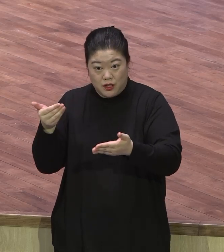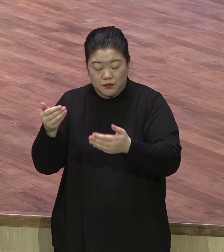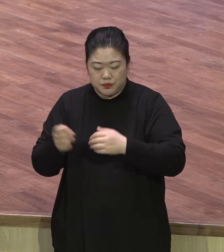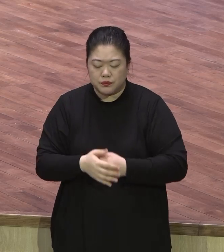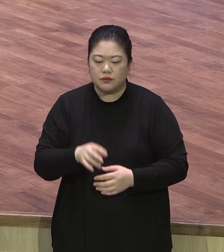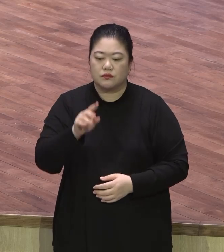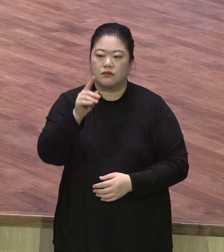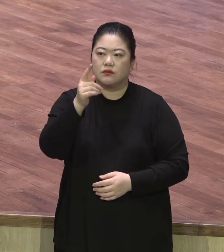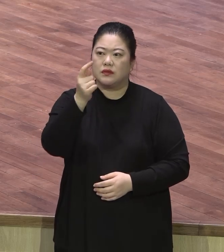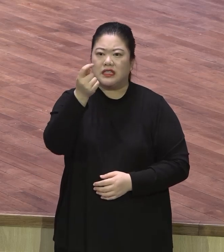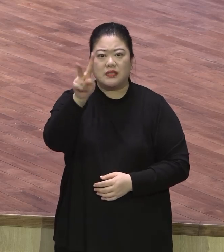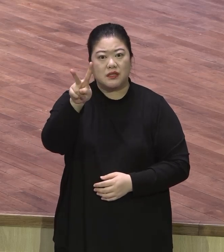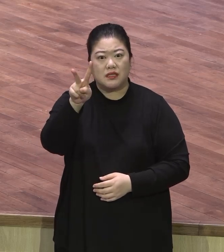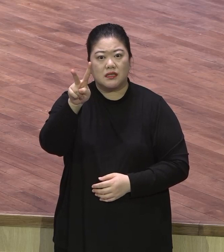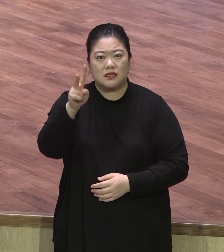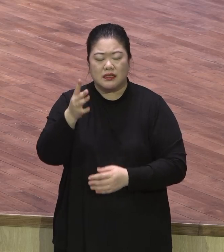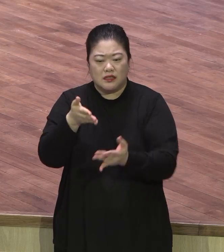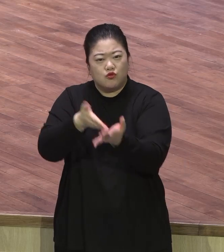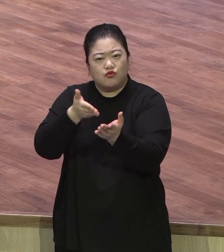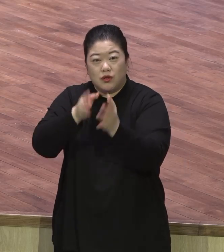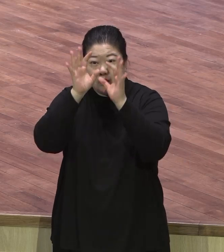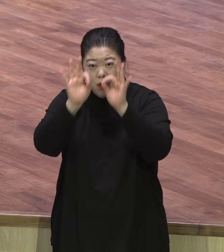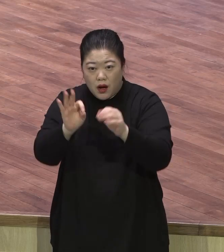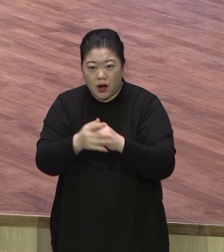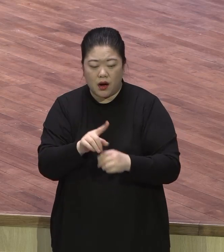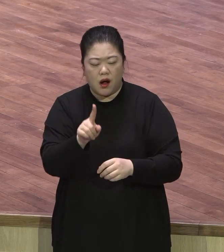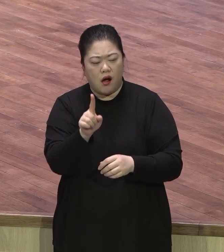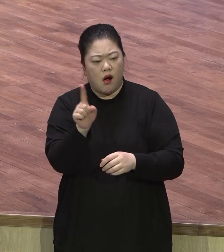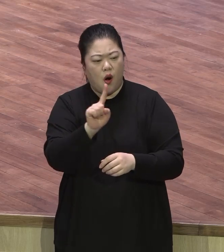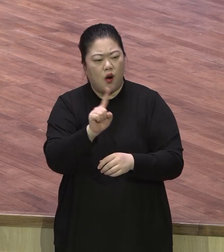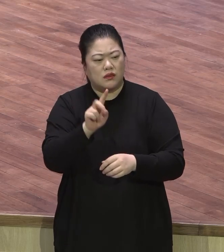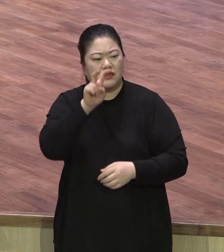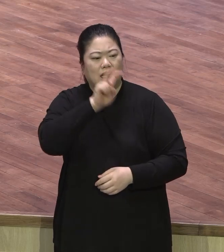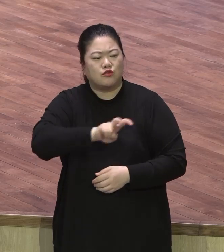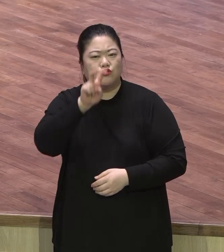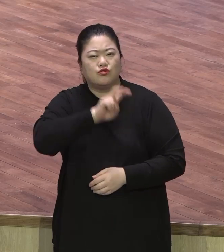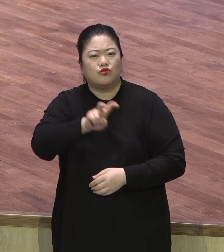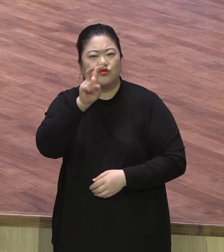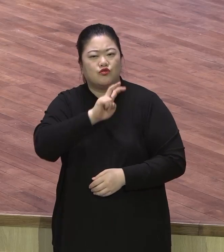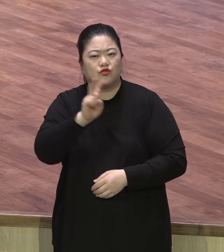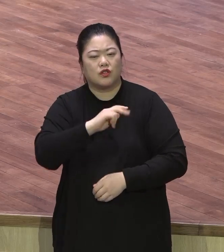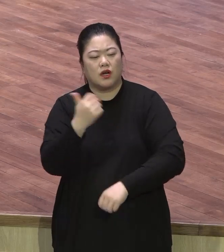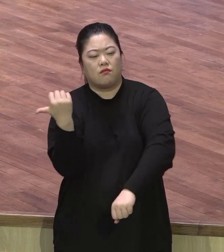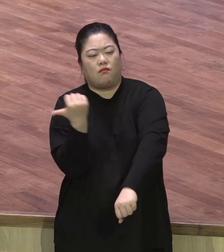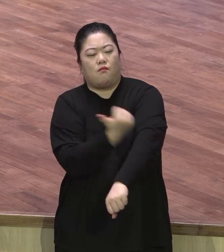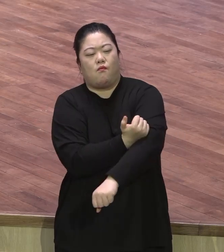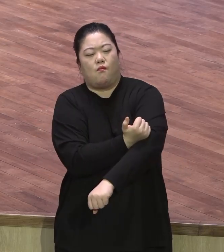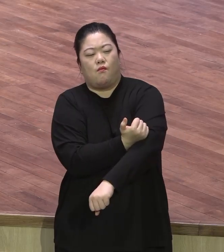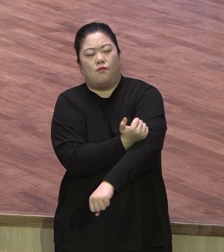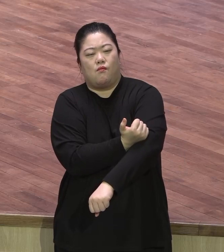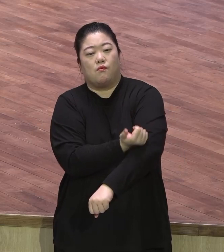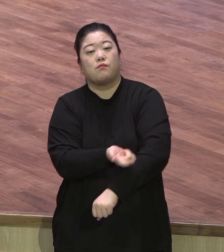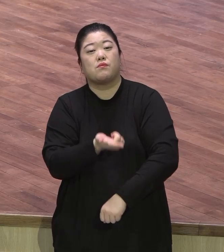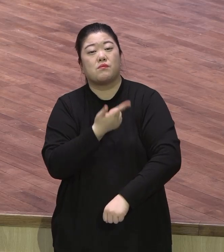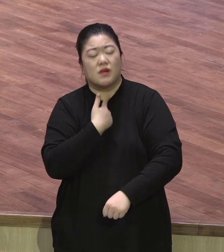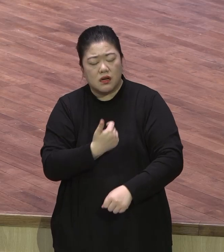약을 먹고 호텔에 화장실에 쓰러져 있는 걸 며칠 전에 하더니 또 그랬다